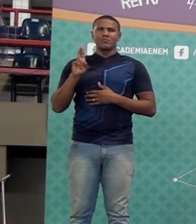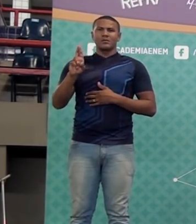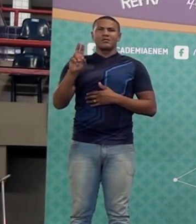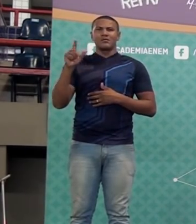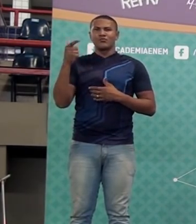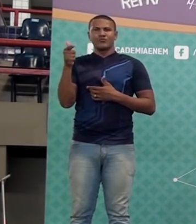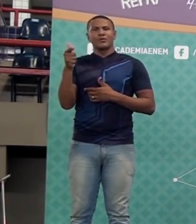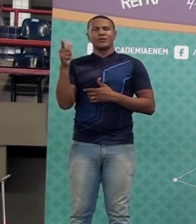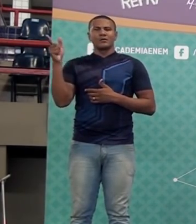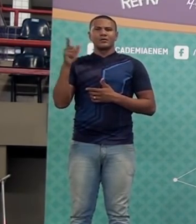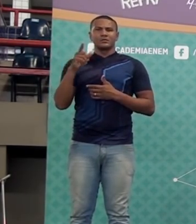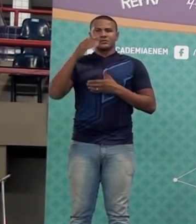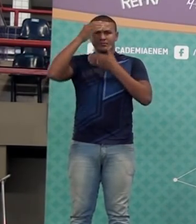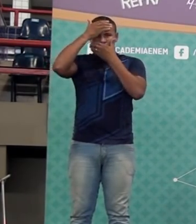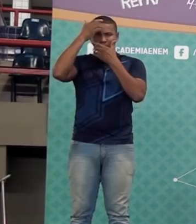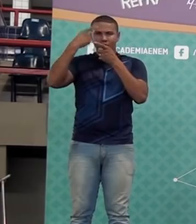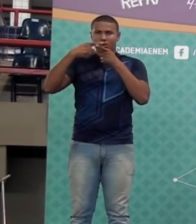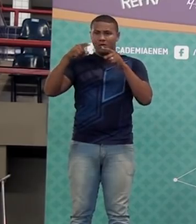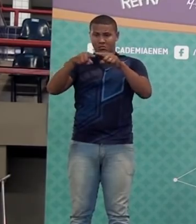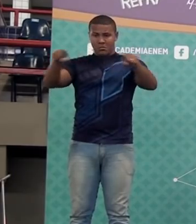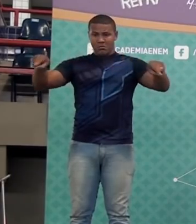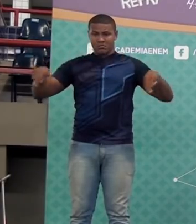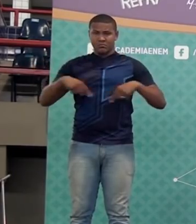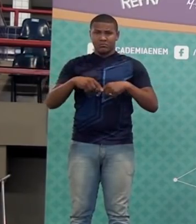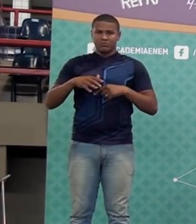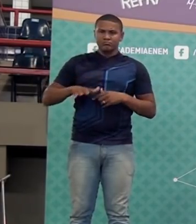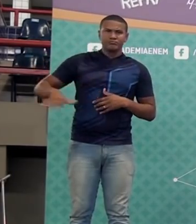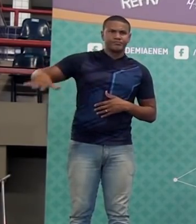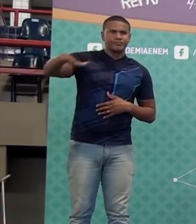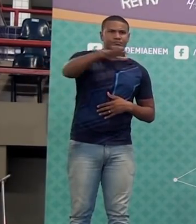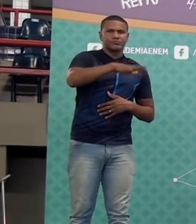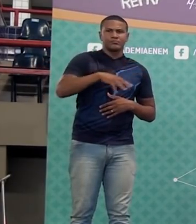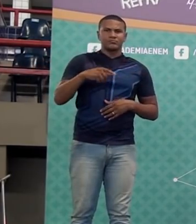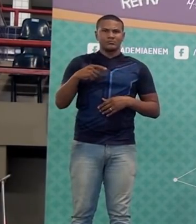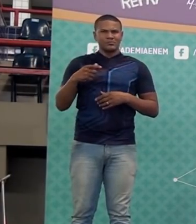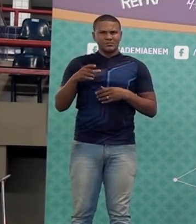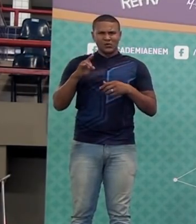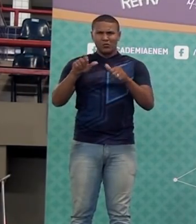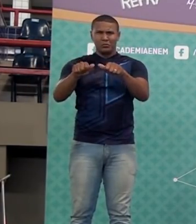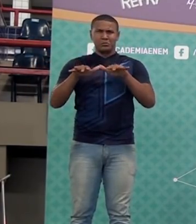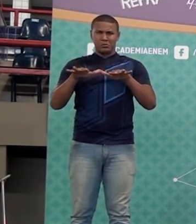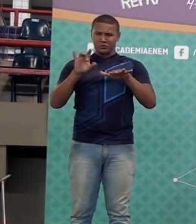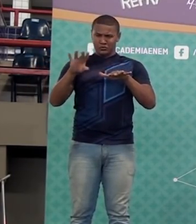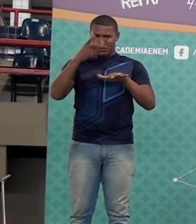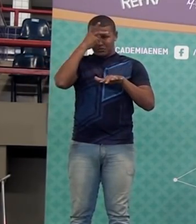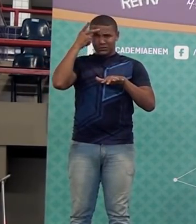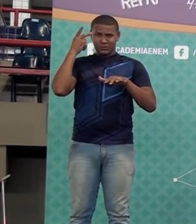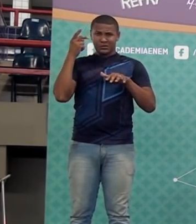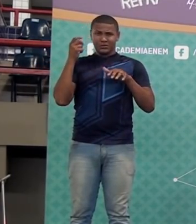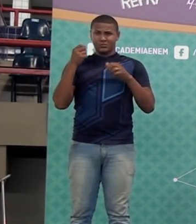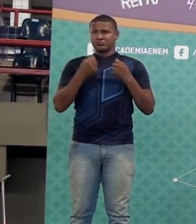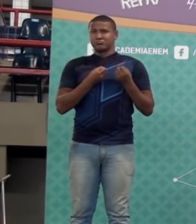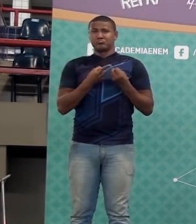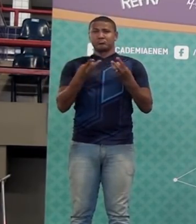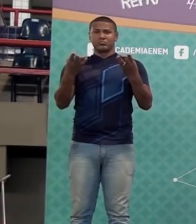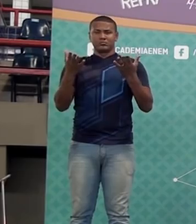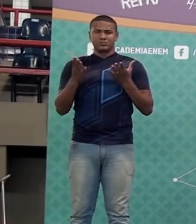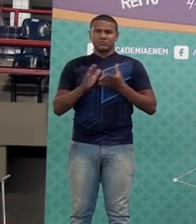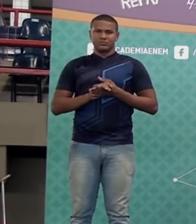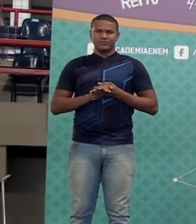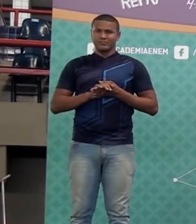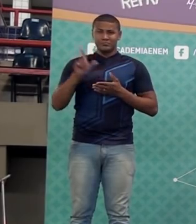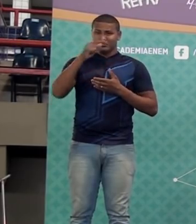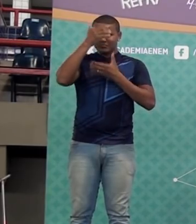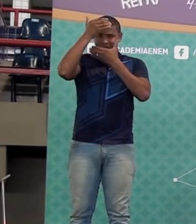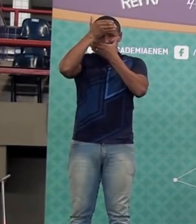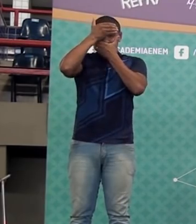ter território, soberania, população. Não é Estado, não é Estado. E o islamismo não é aquilo.